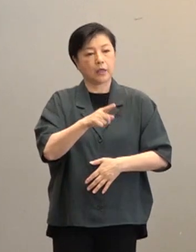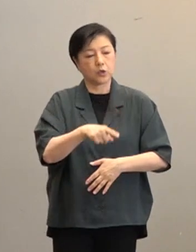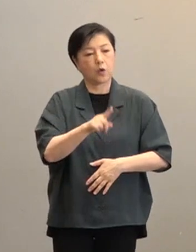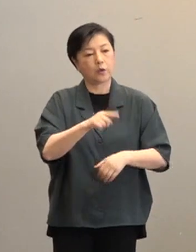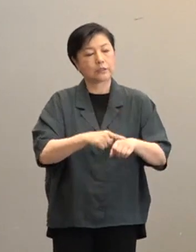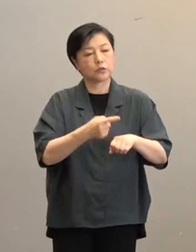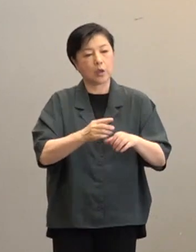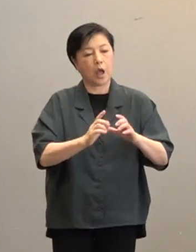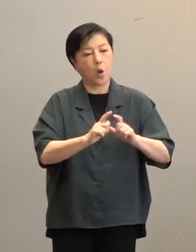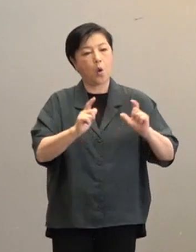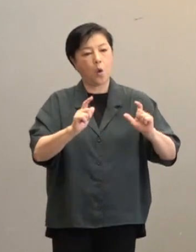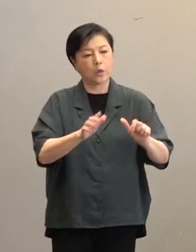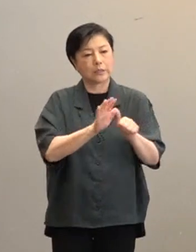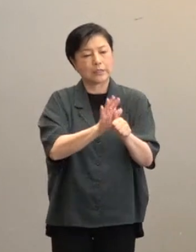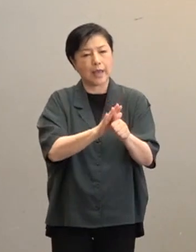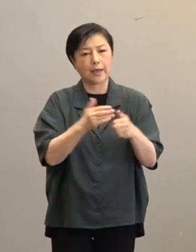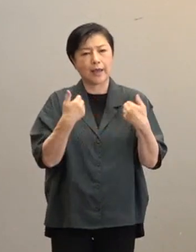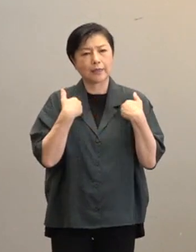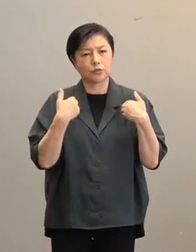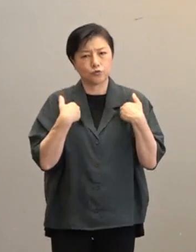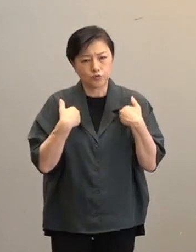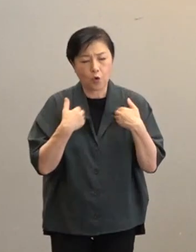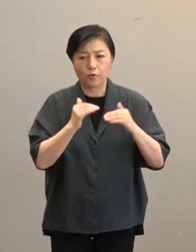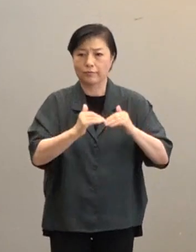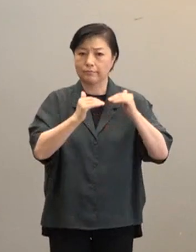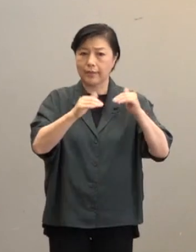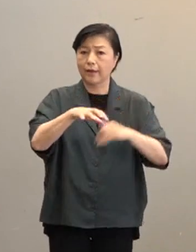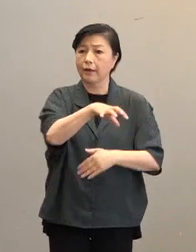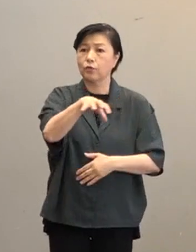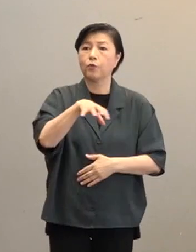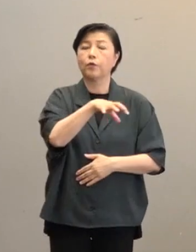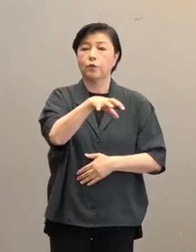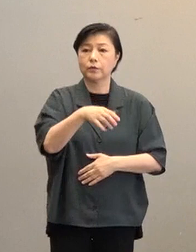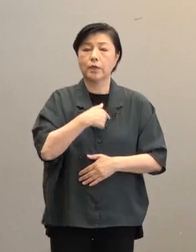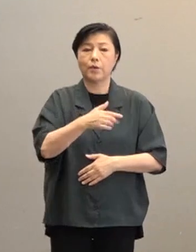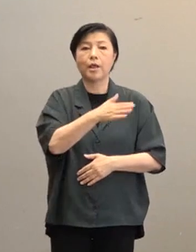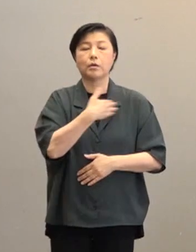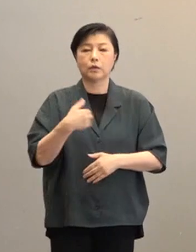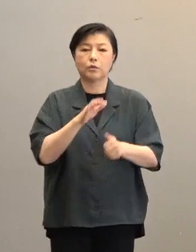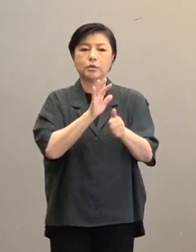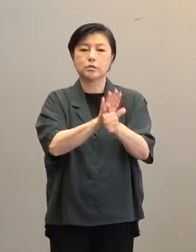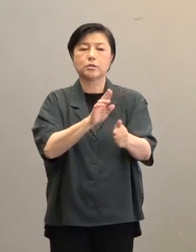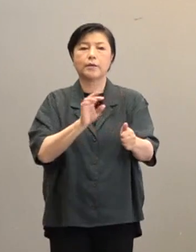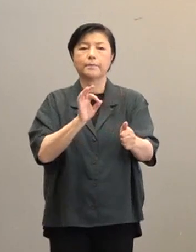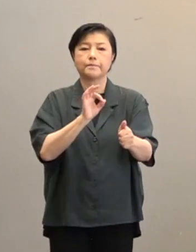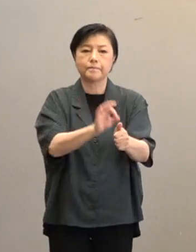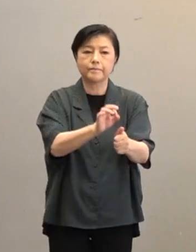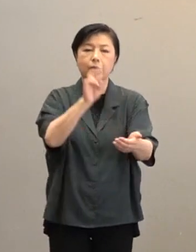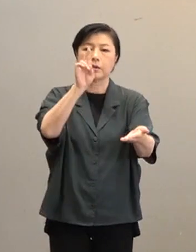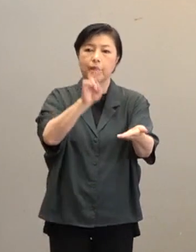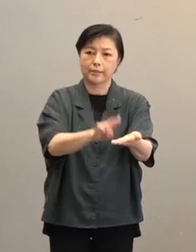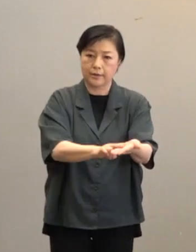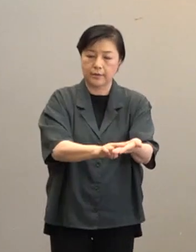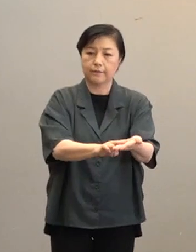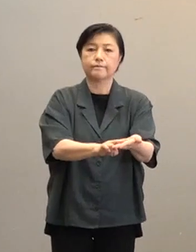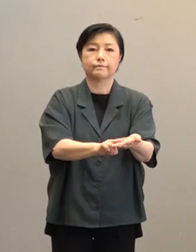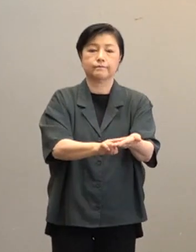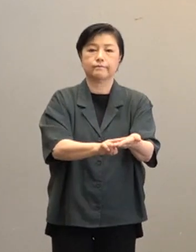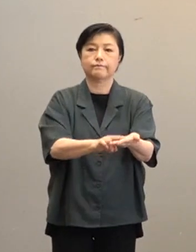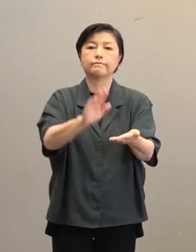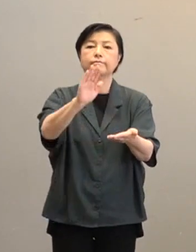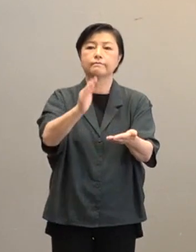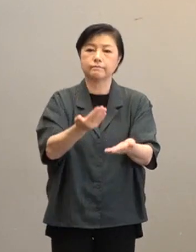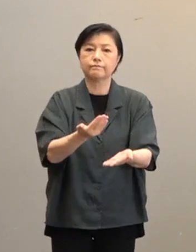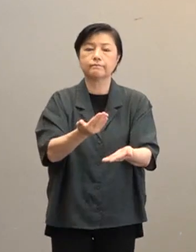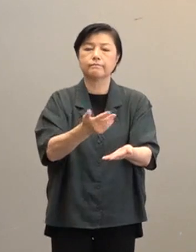大きい、まあ、支援の必要性が高いと判断されるところに我々としては支援を決定したわけでありますけれども、しかしながら